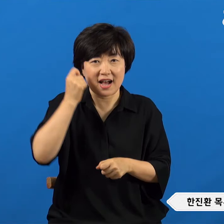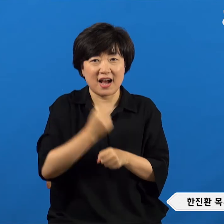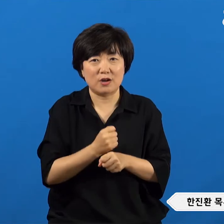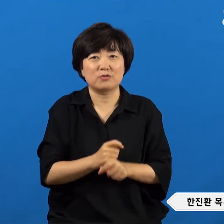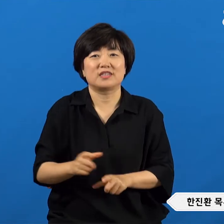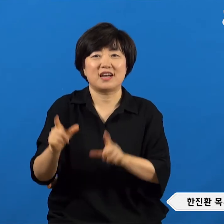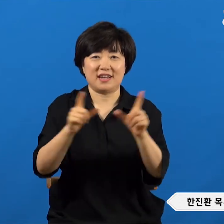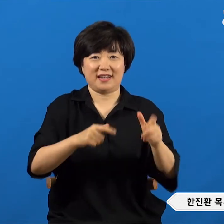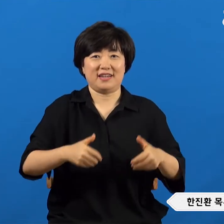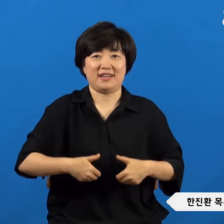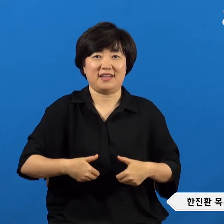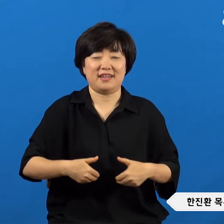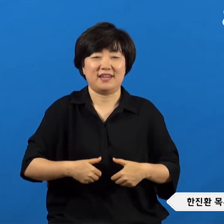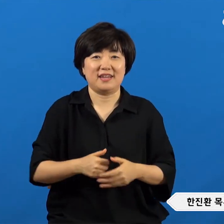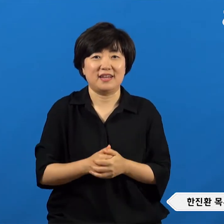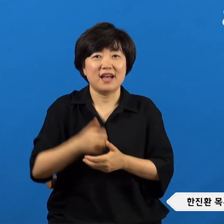합니다.